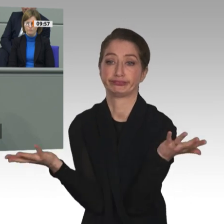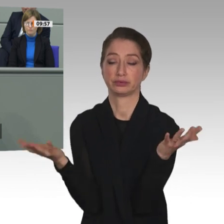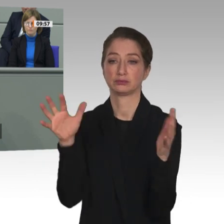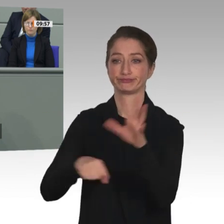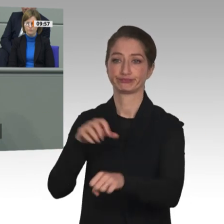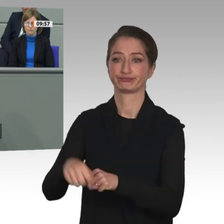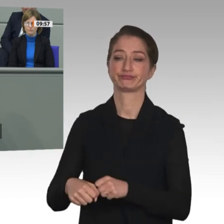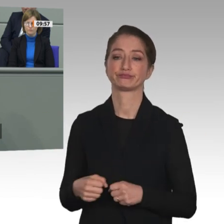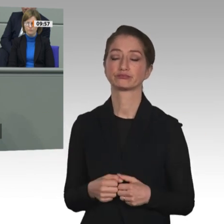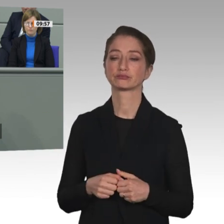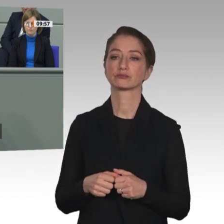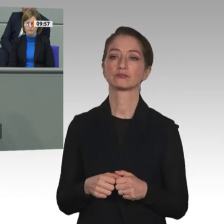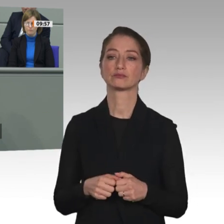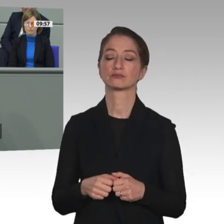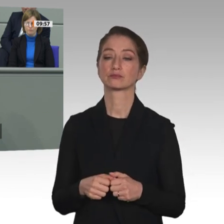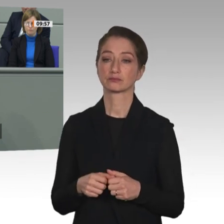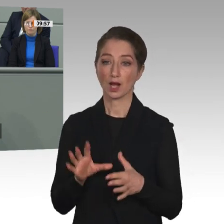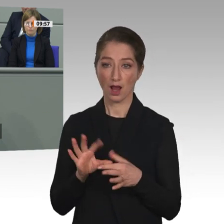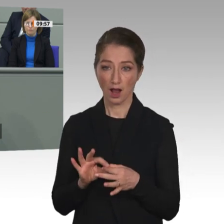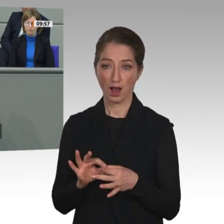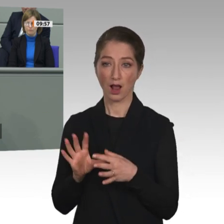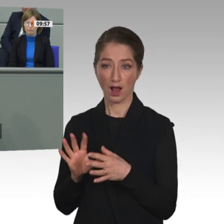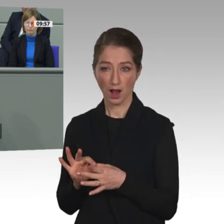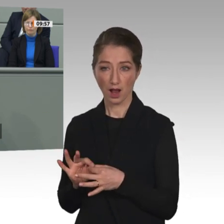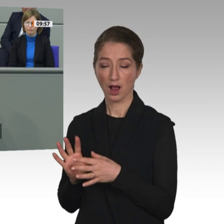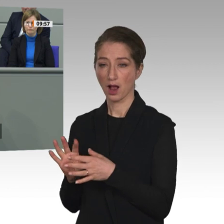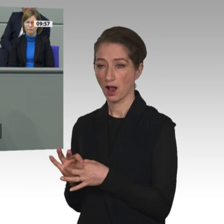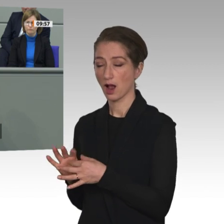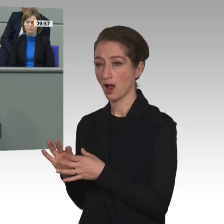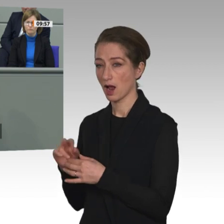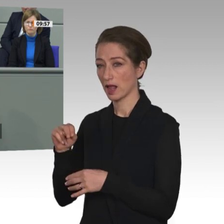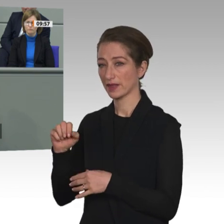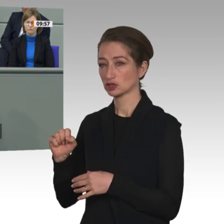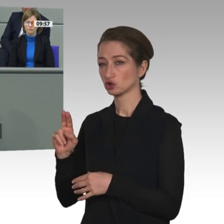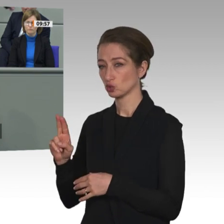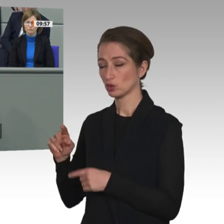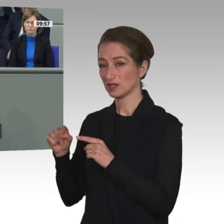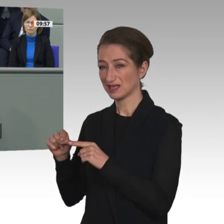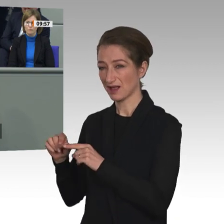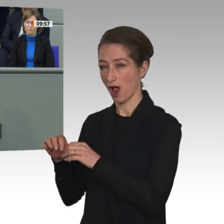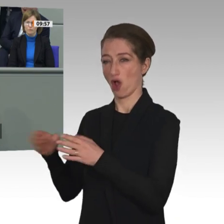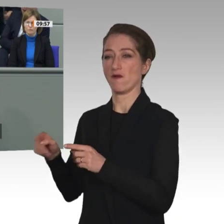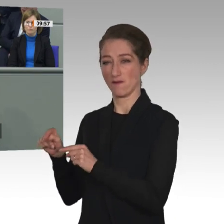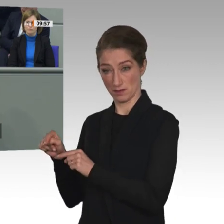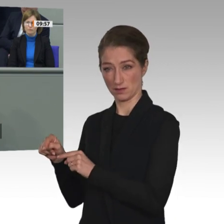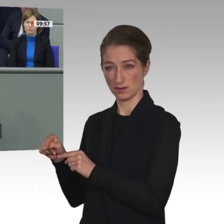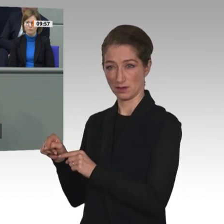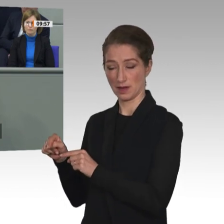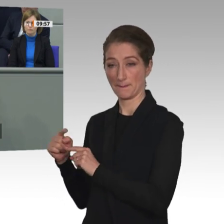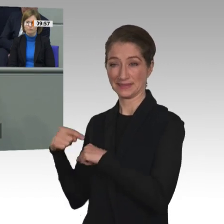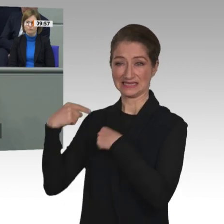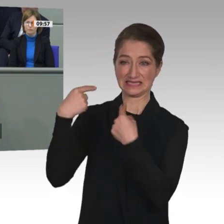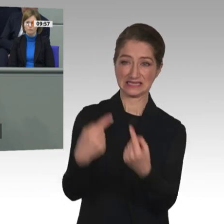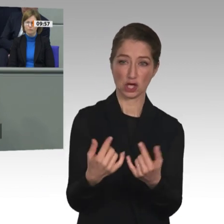Und wenn wir die Spur zurück seit der Enttarnung von NSU bis heute